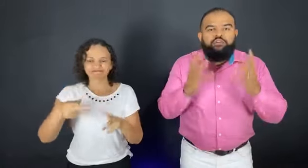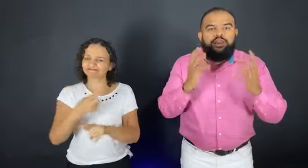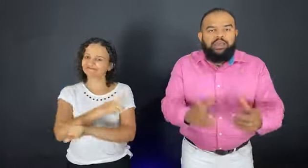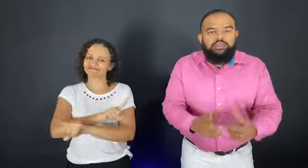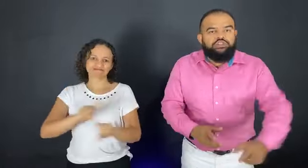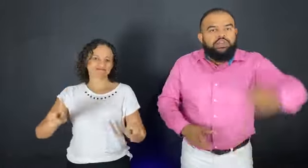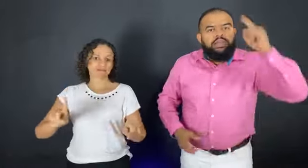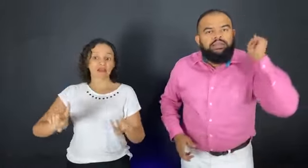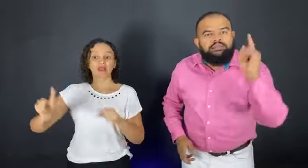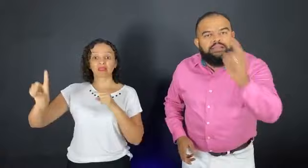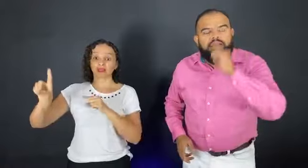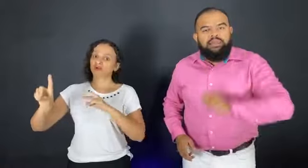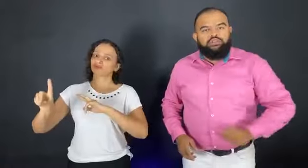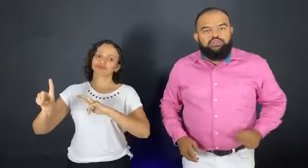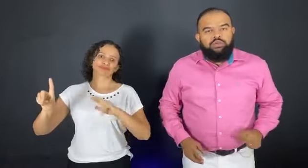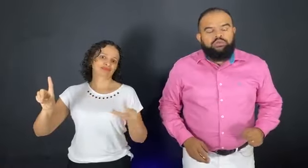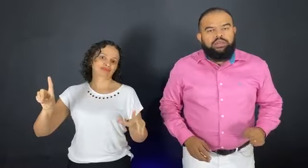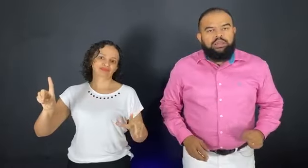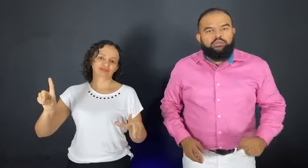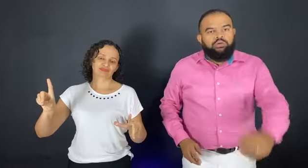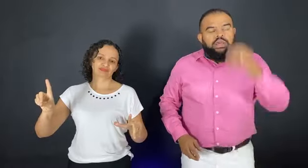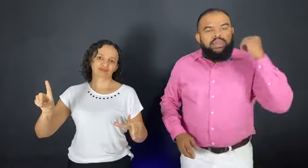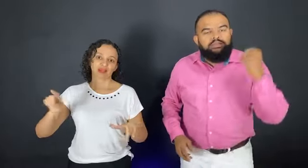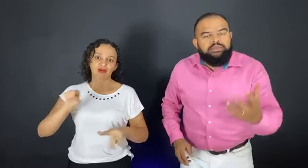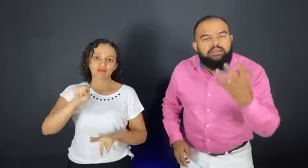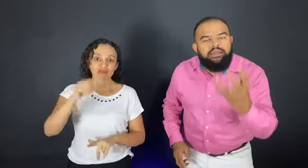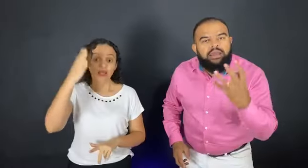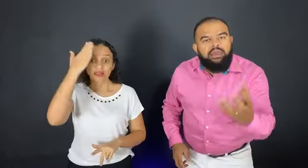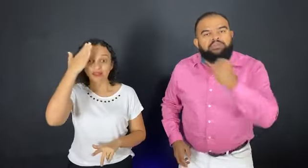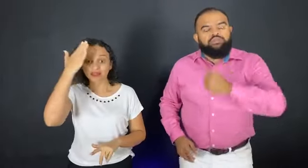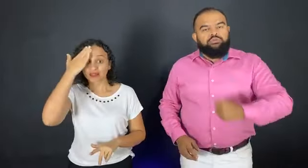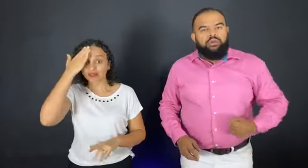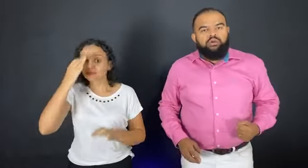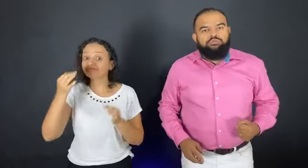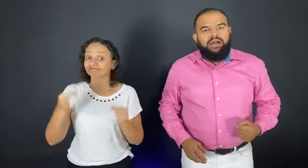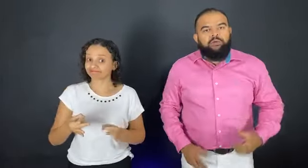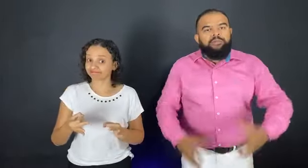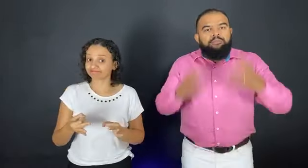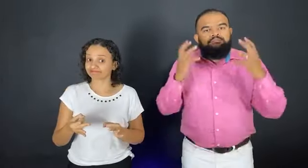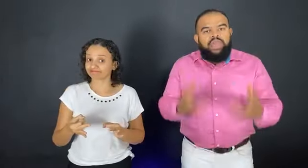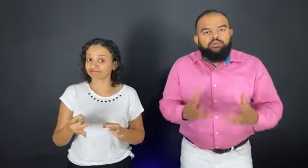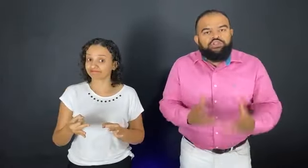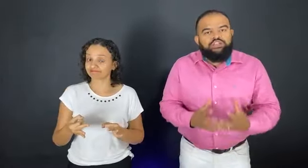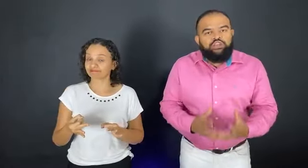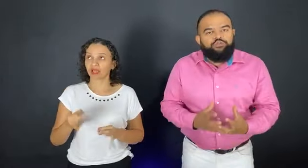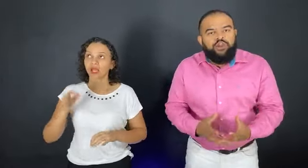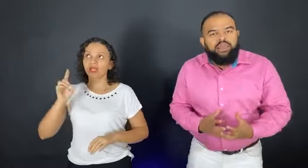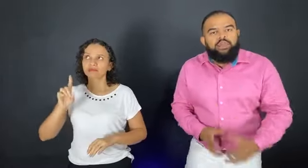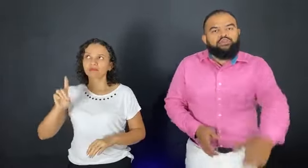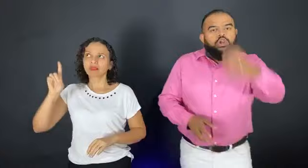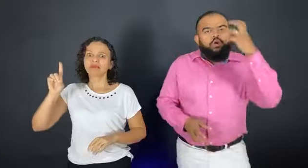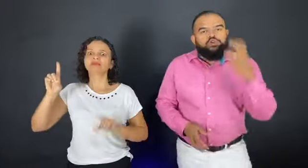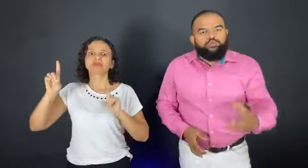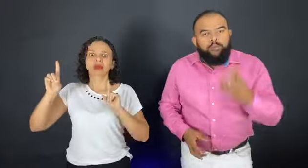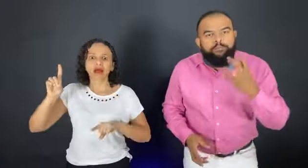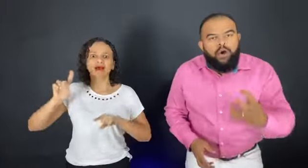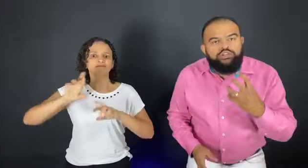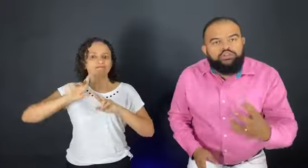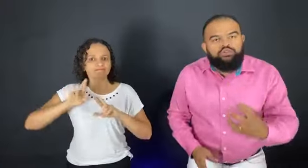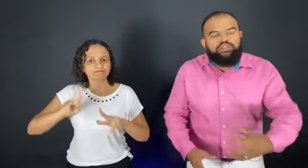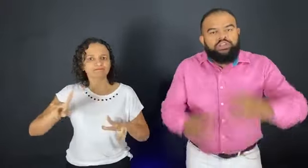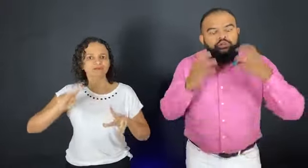é diferente. Entenda isso, meu querido. Entenda isso, meu irmão. Deus é diferente.